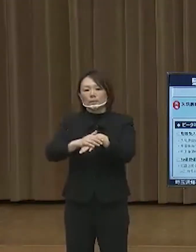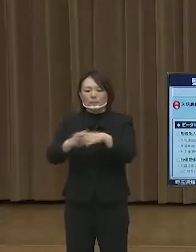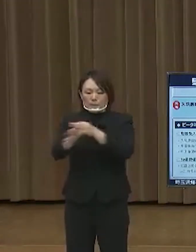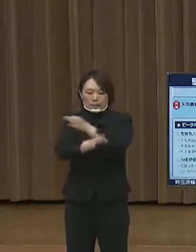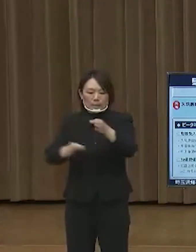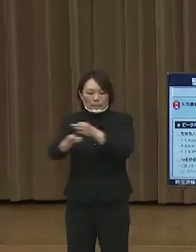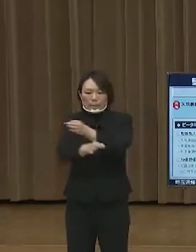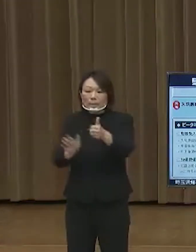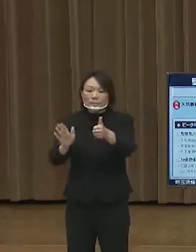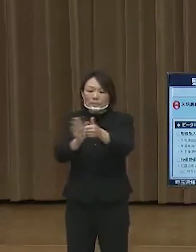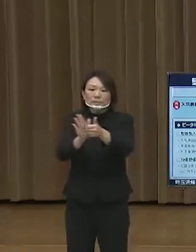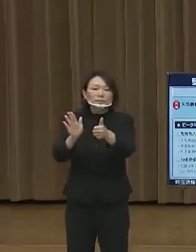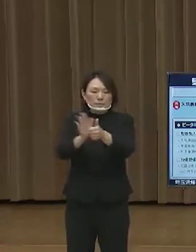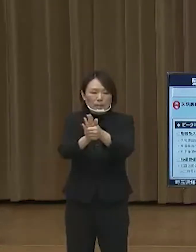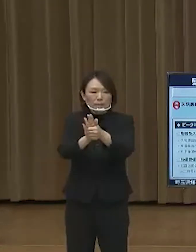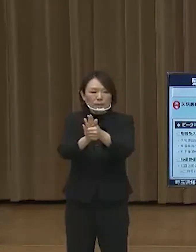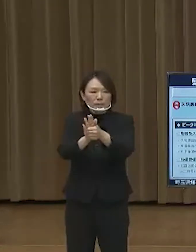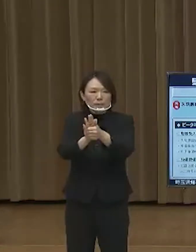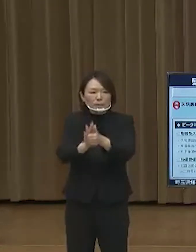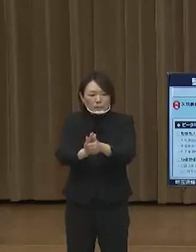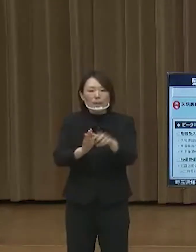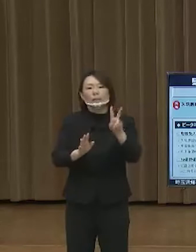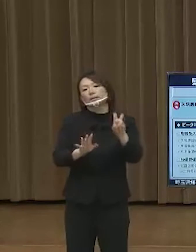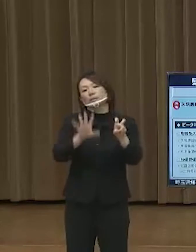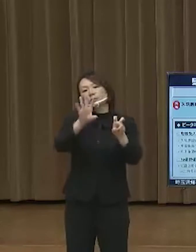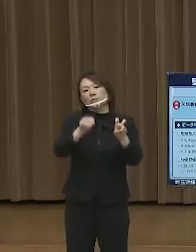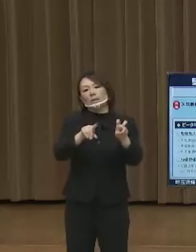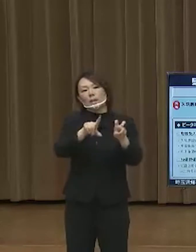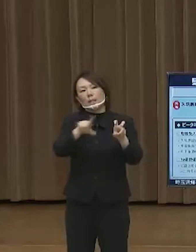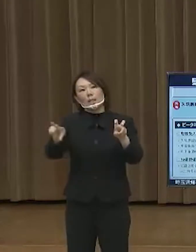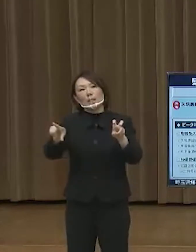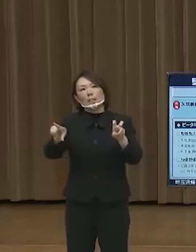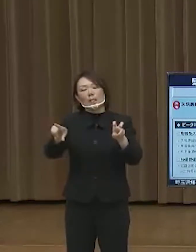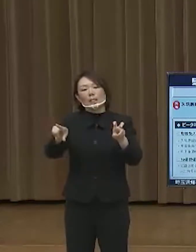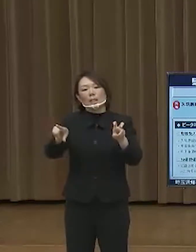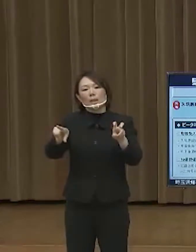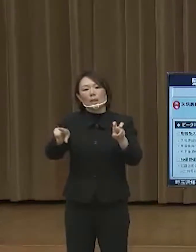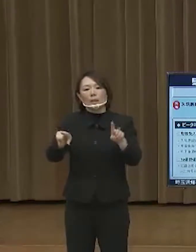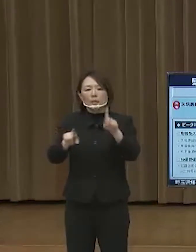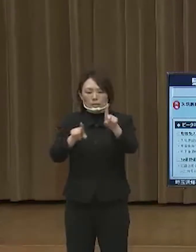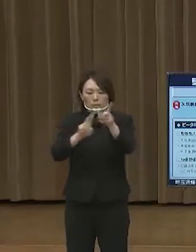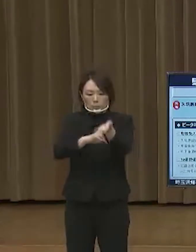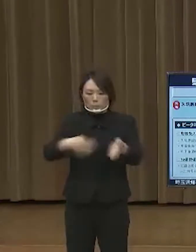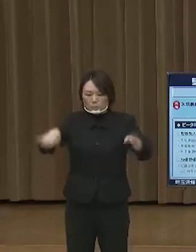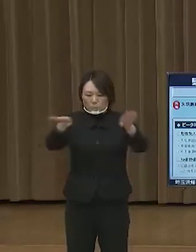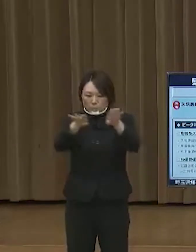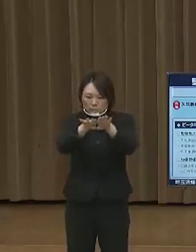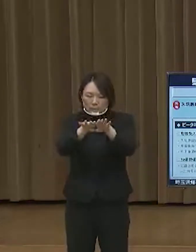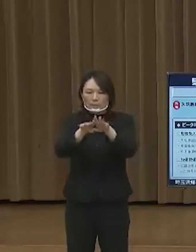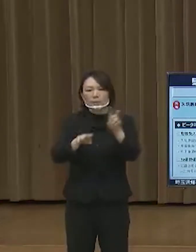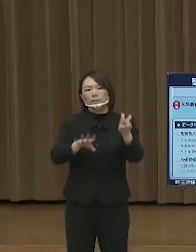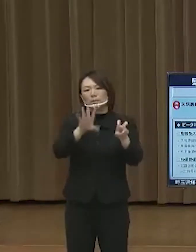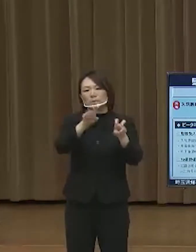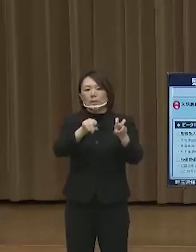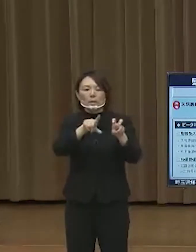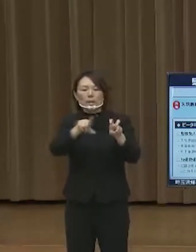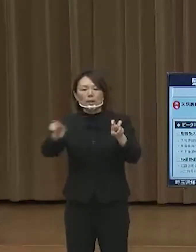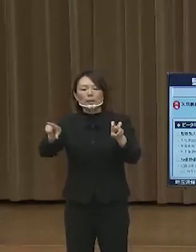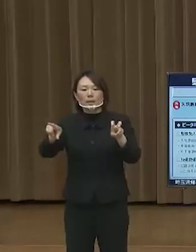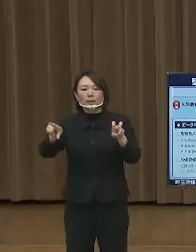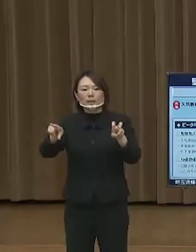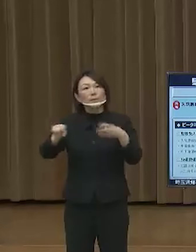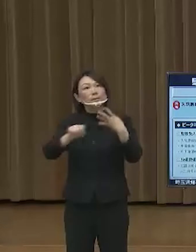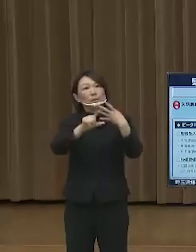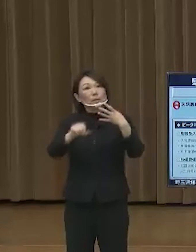で、1ベッドあたり20万円だったっけを、5月から、4月から、4月からだよね、4月からとかなり早